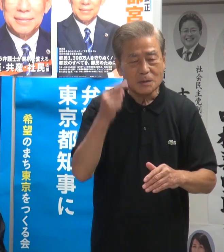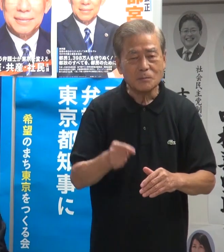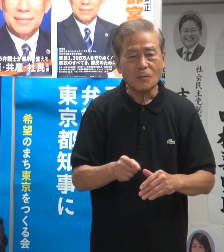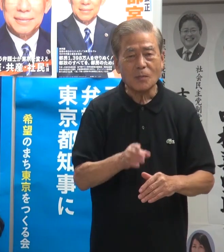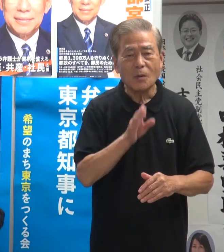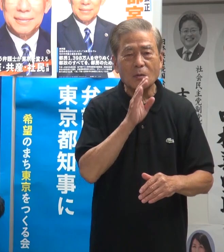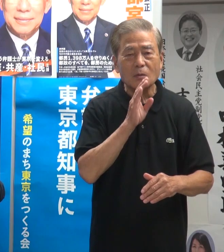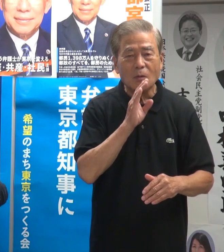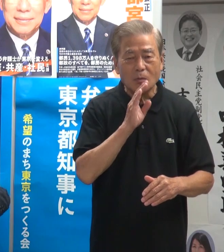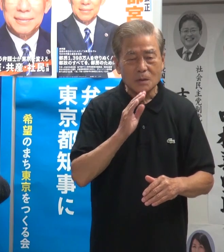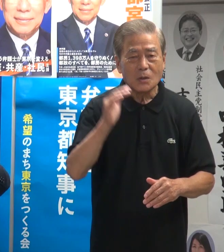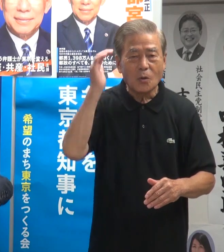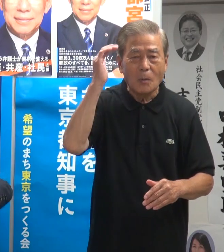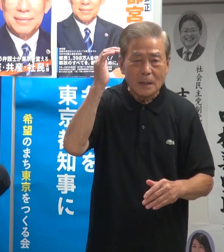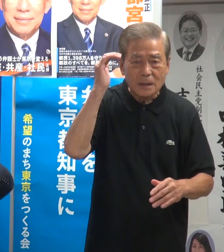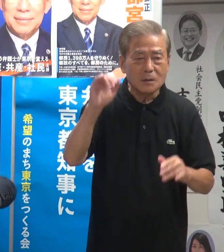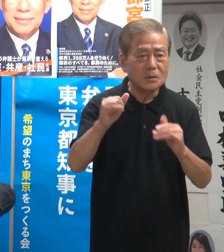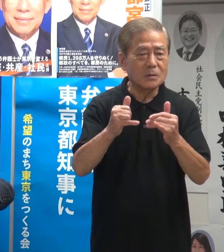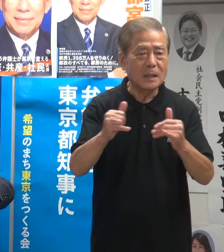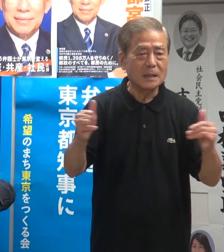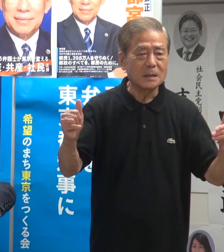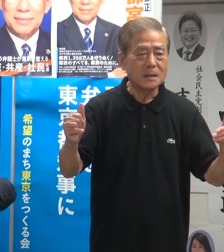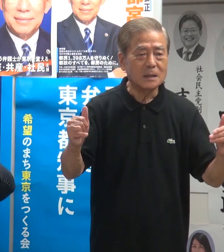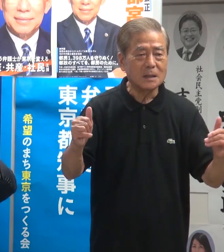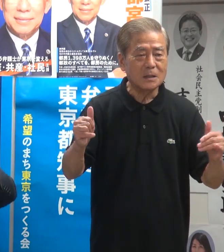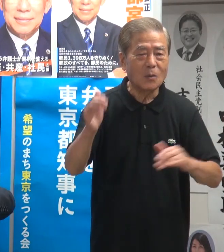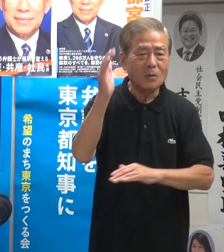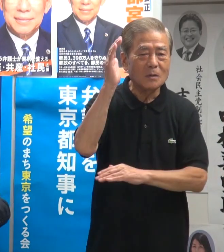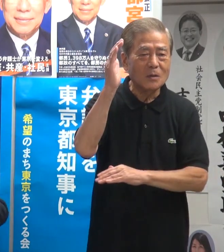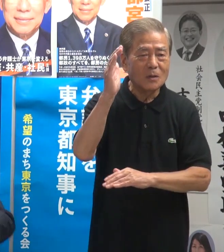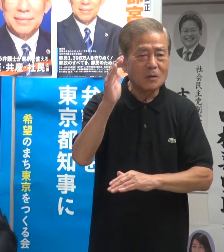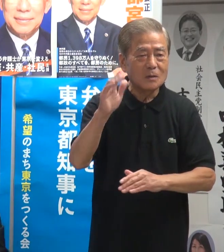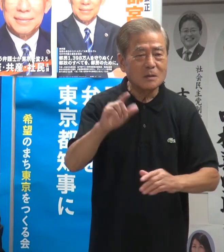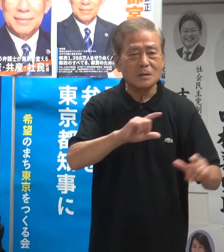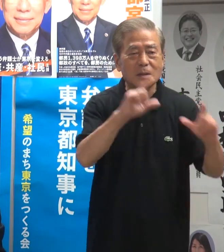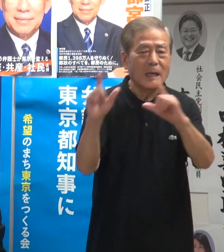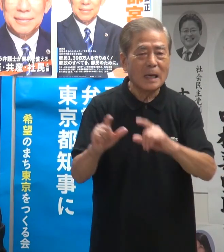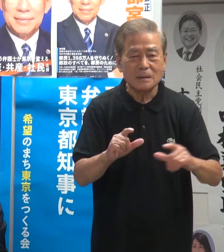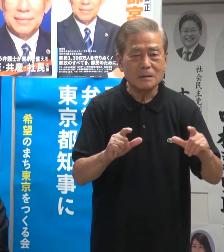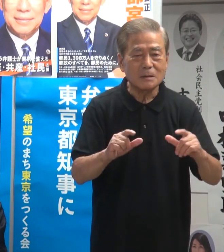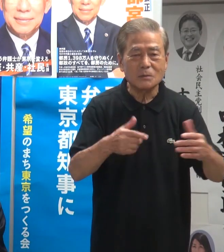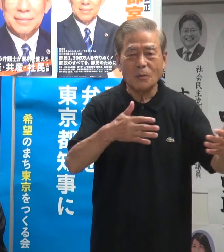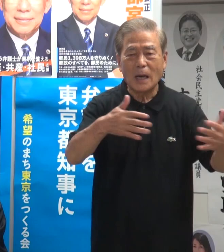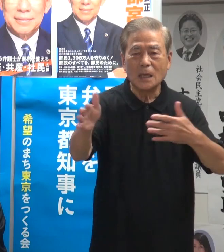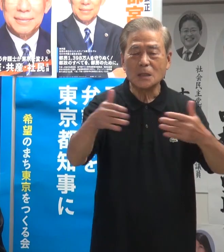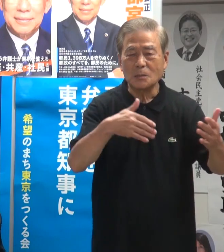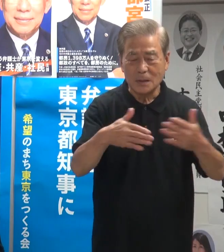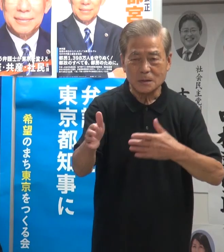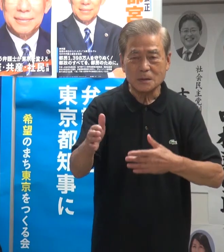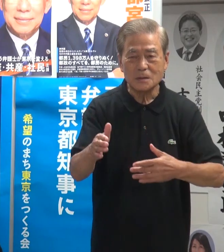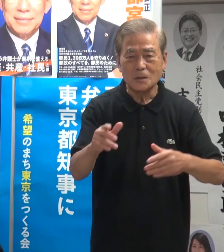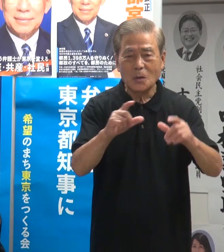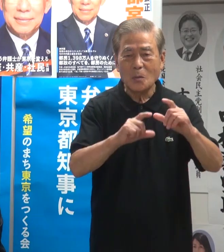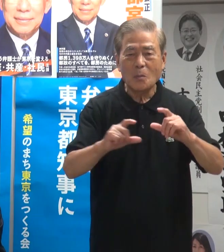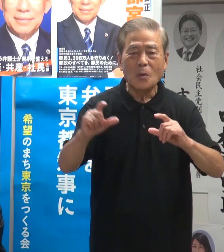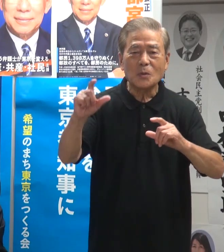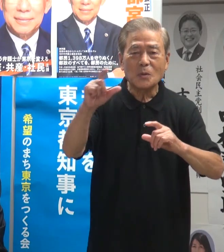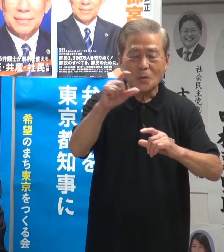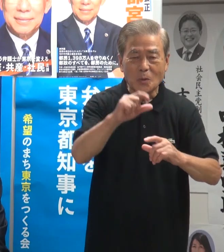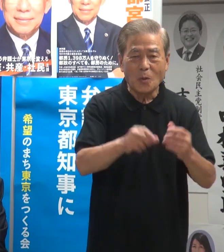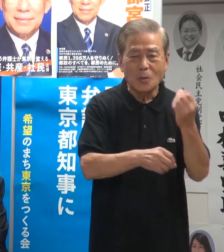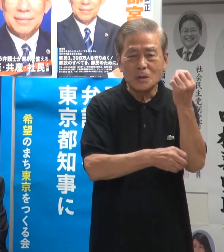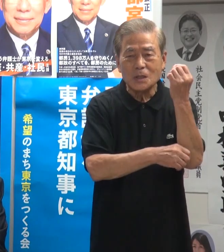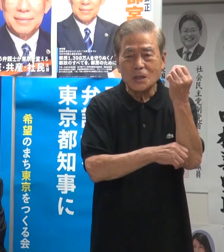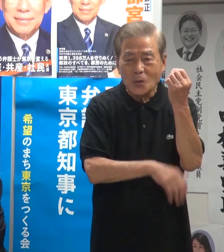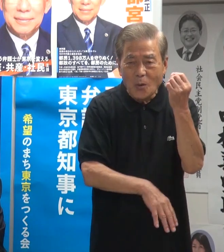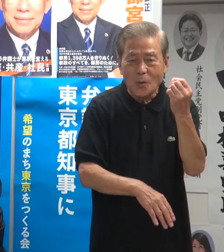上げている生活が遠いんですよ。ということは足場をそこに置いてないんですね。だからもっと足場で、ホームレ